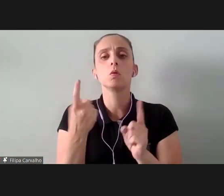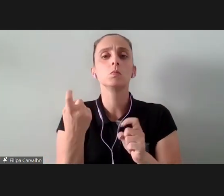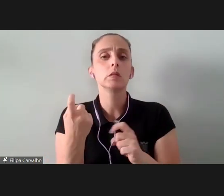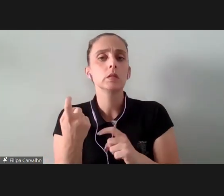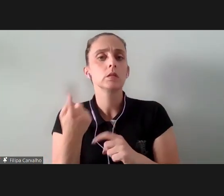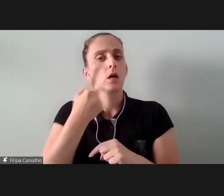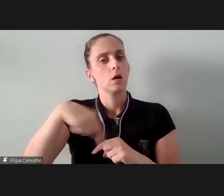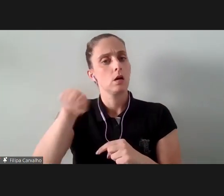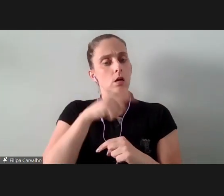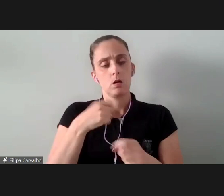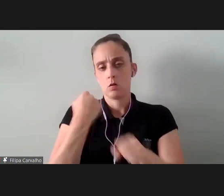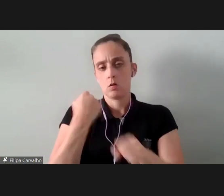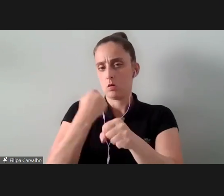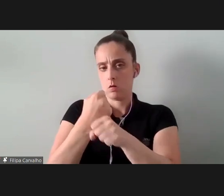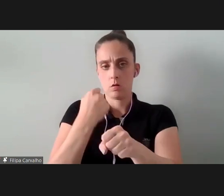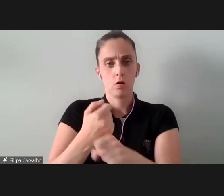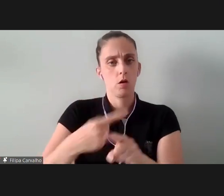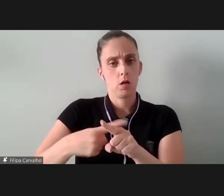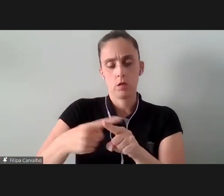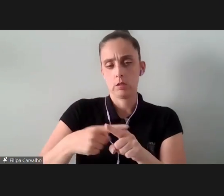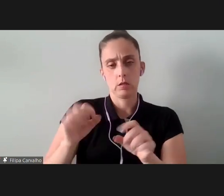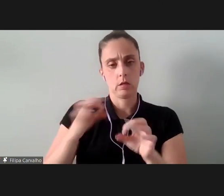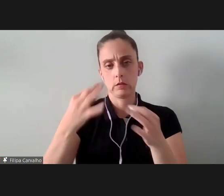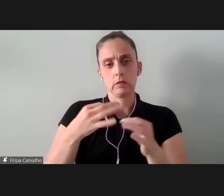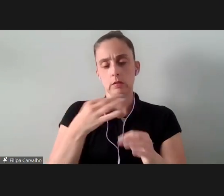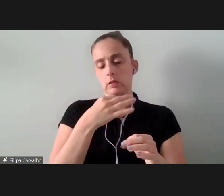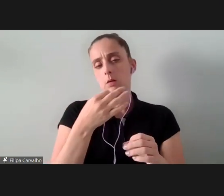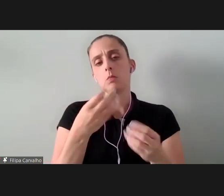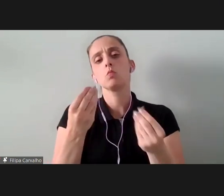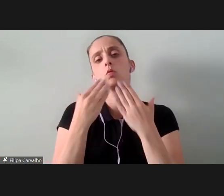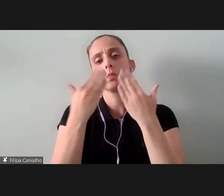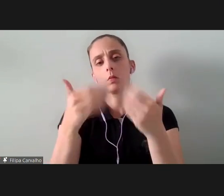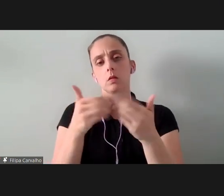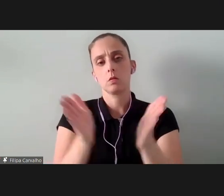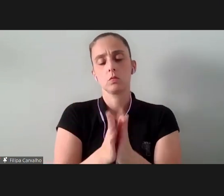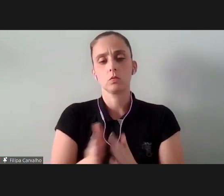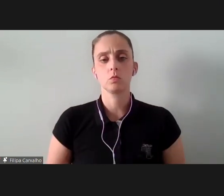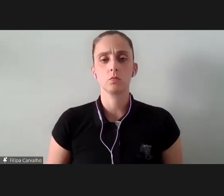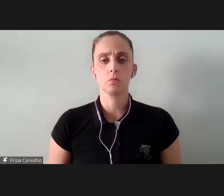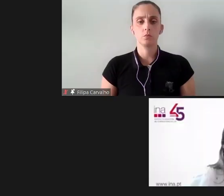empenhados, disponíveis e interessados neste processo. Muito obrigado a todos.